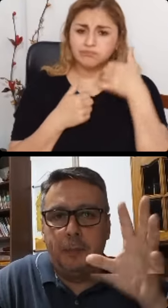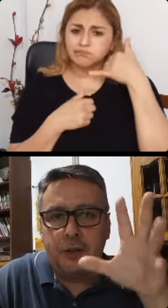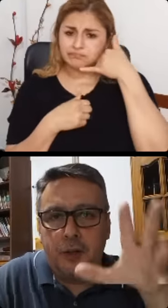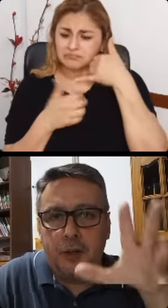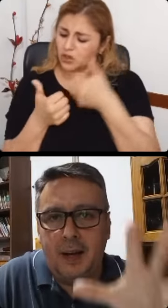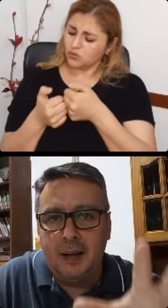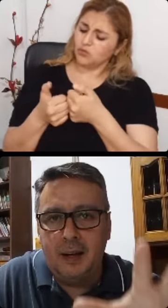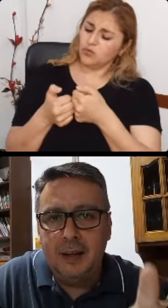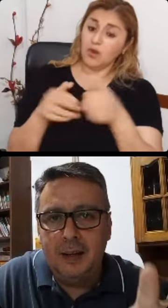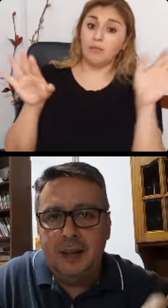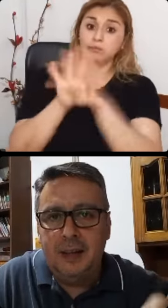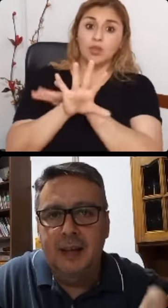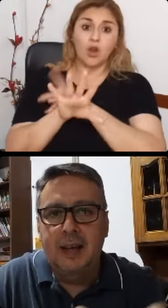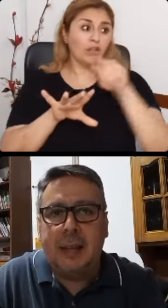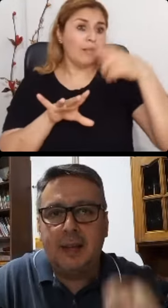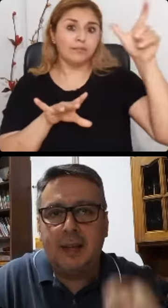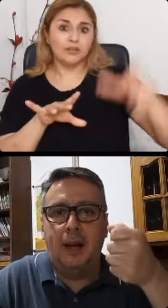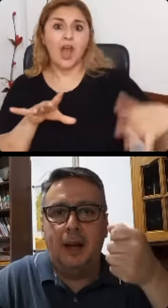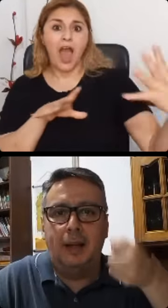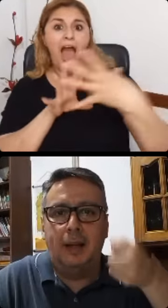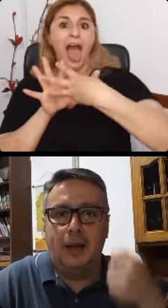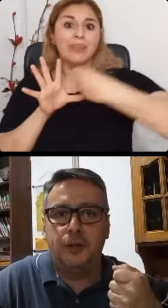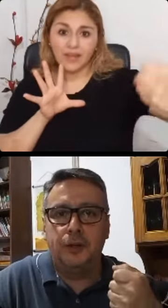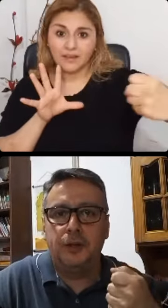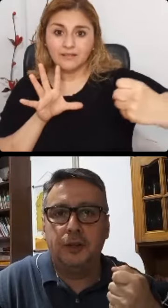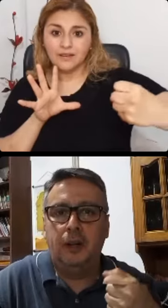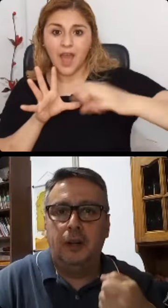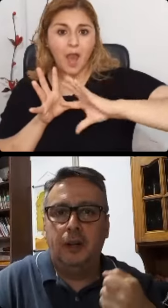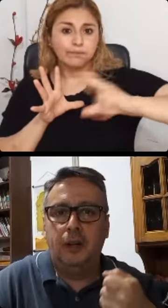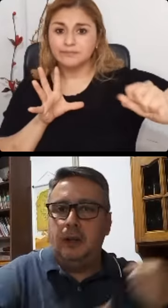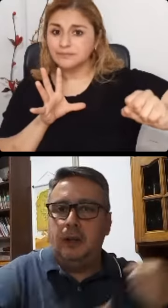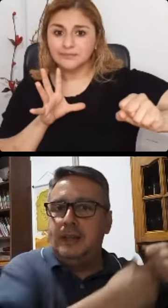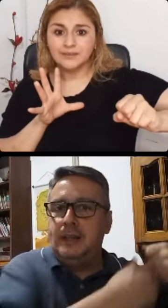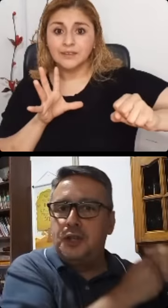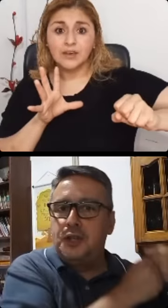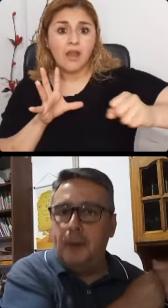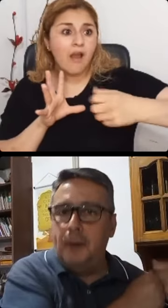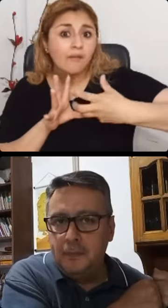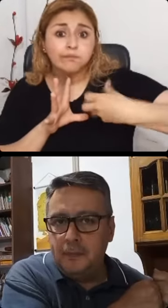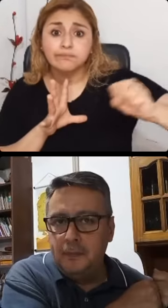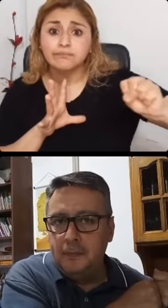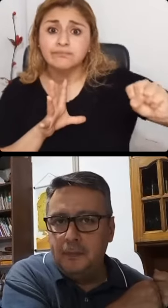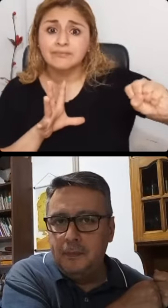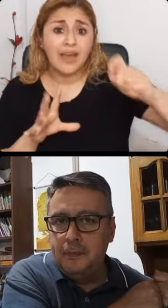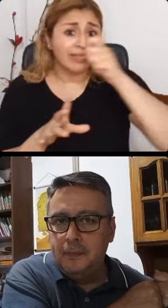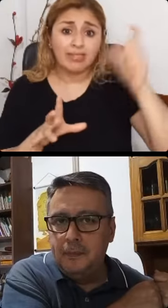viene una persona y te saca el celular de las manos y se lo lleva